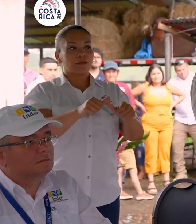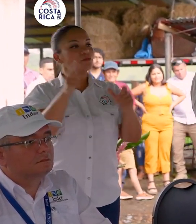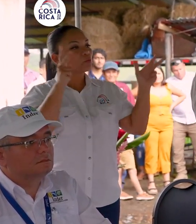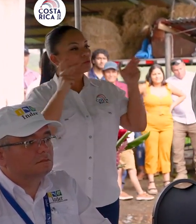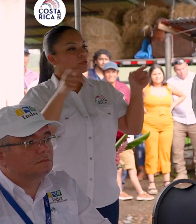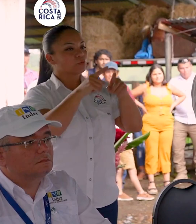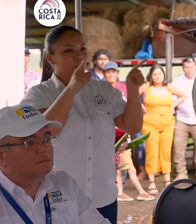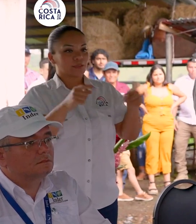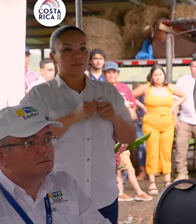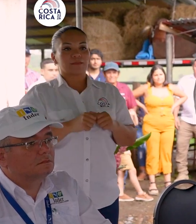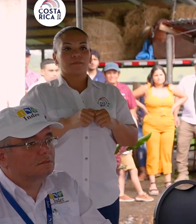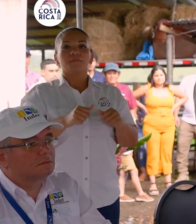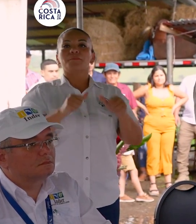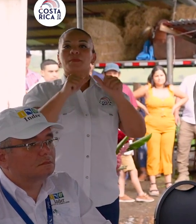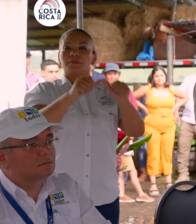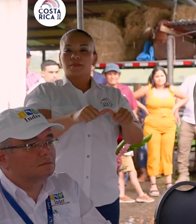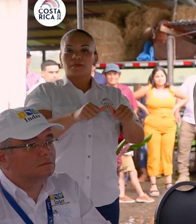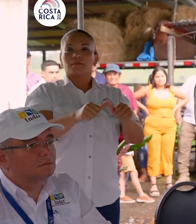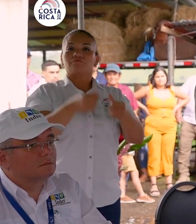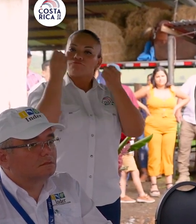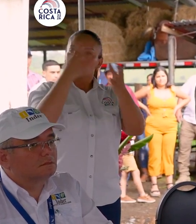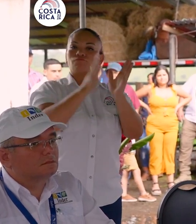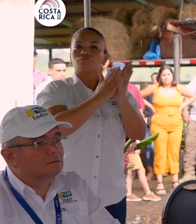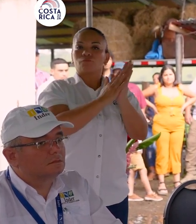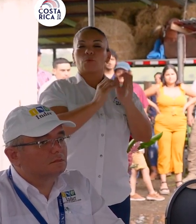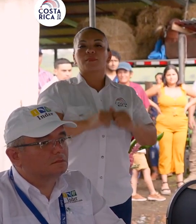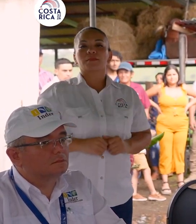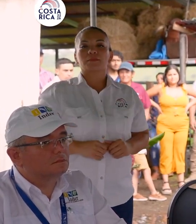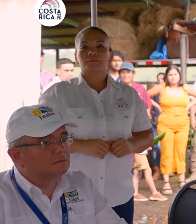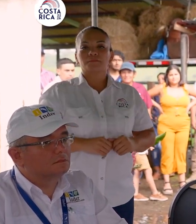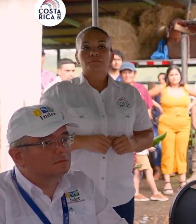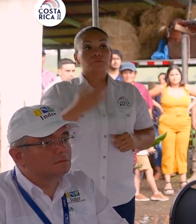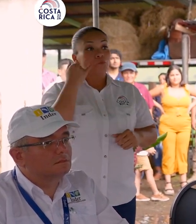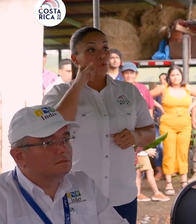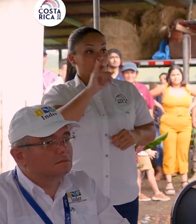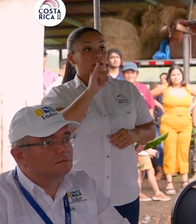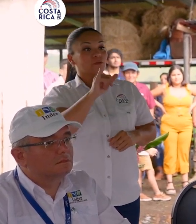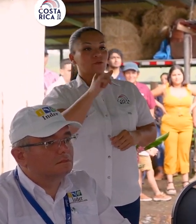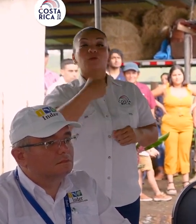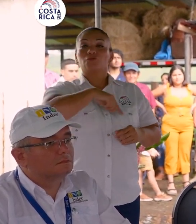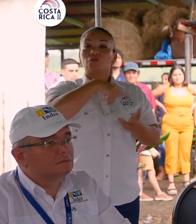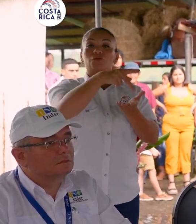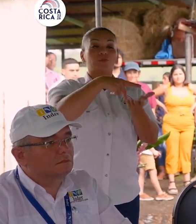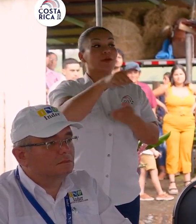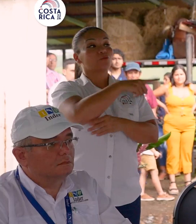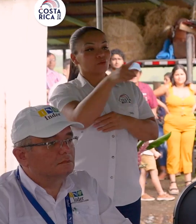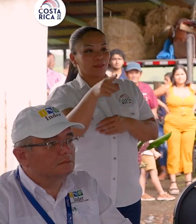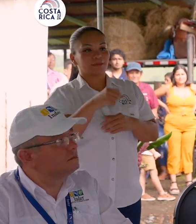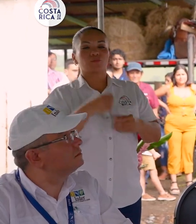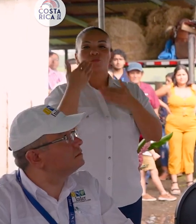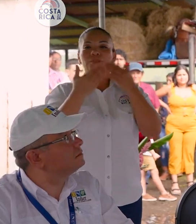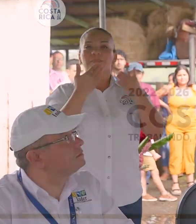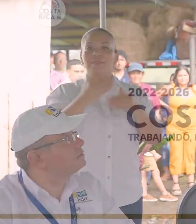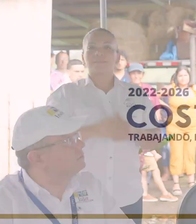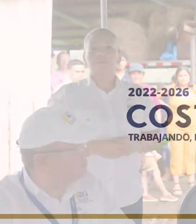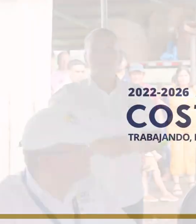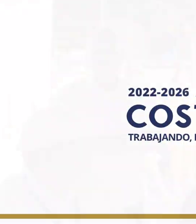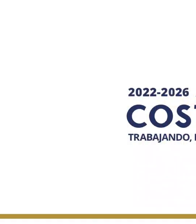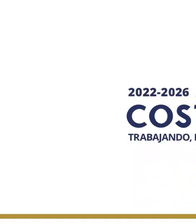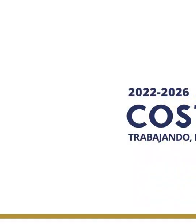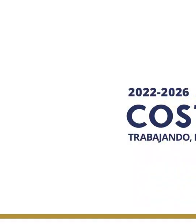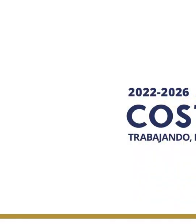oyéndolos y a seguir rindiendo cuentas, porque para eso nos pagan ustedes. Muchísimas gracias.